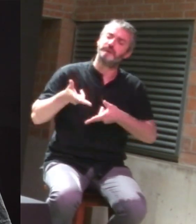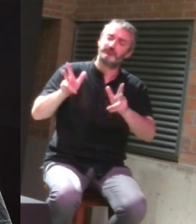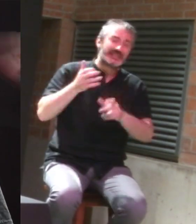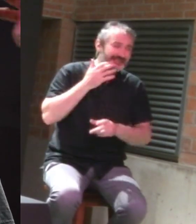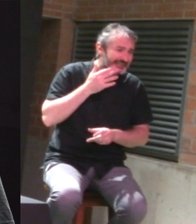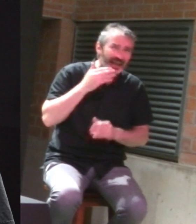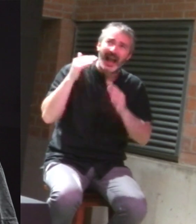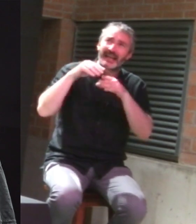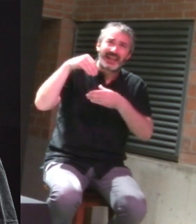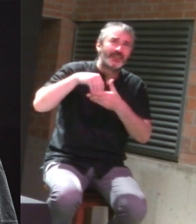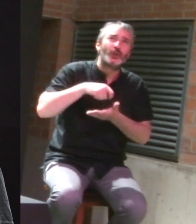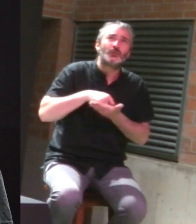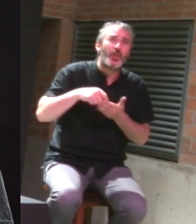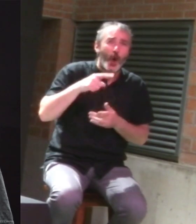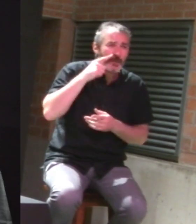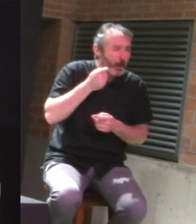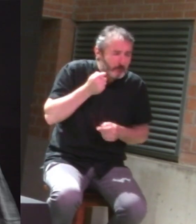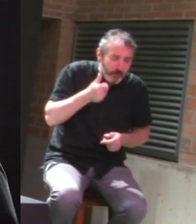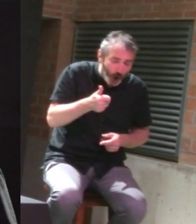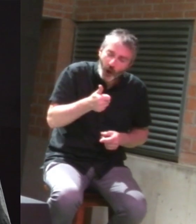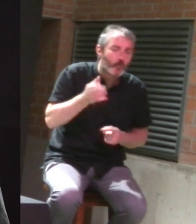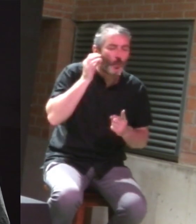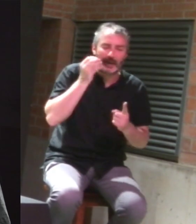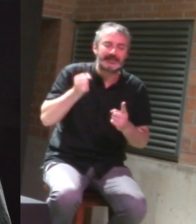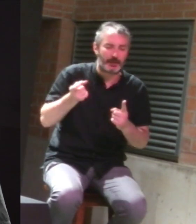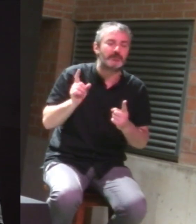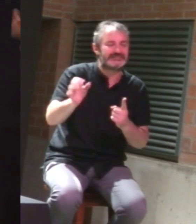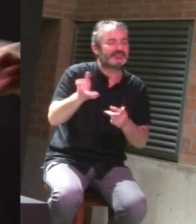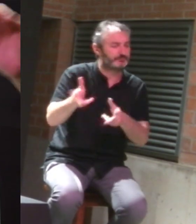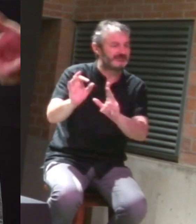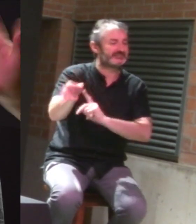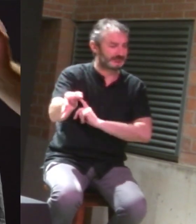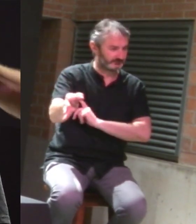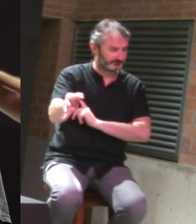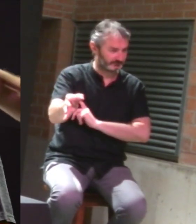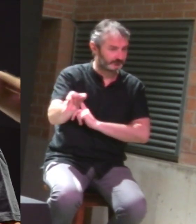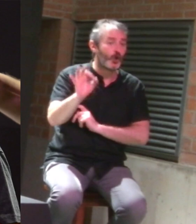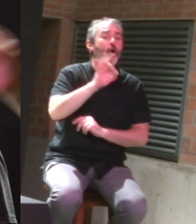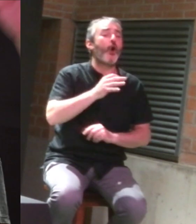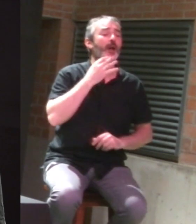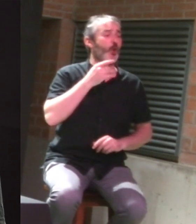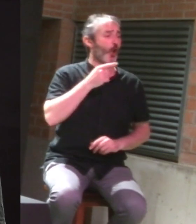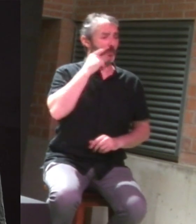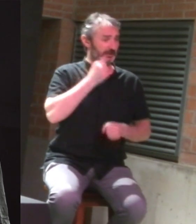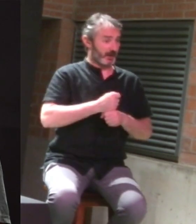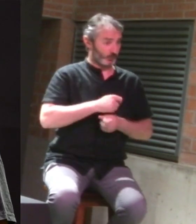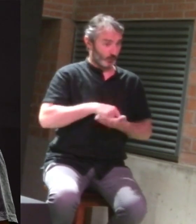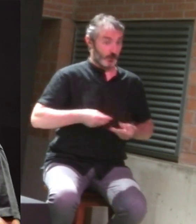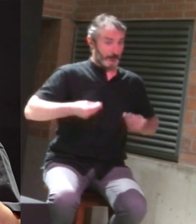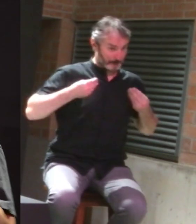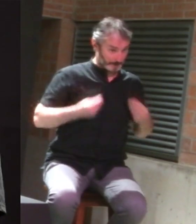económica. Pero esa necesidad económica era puntual. Si encontraba un hombre o bien el núcleo familiar, cuando